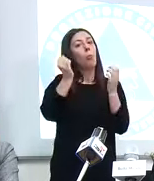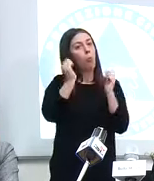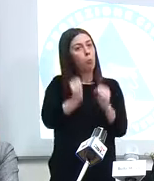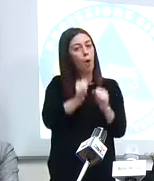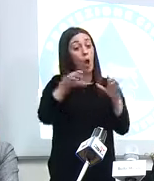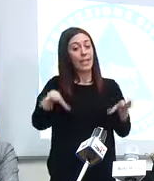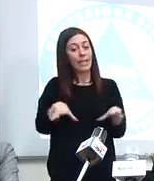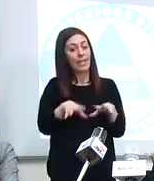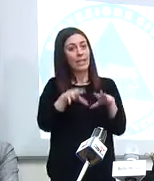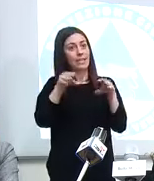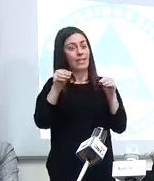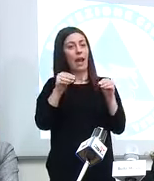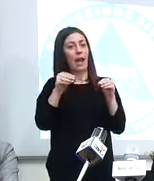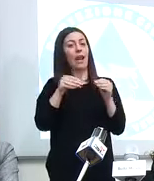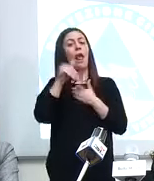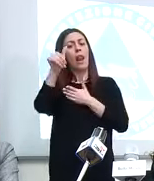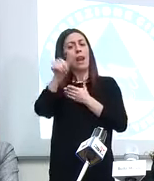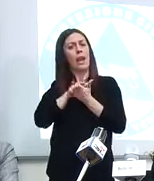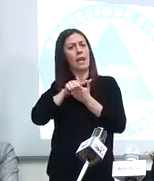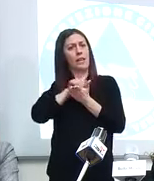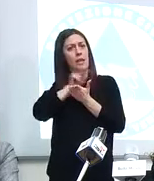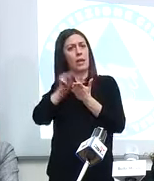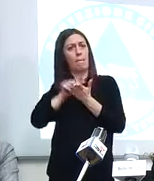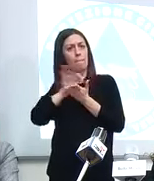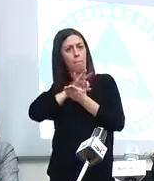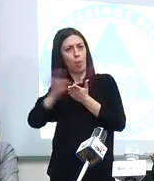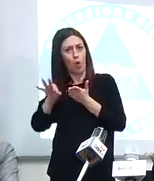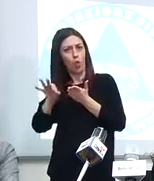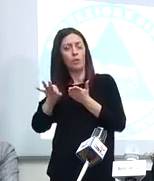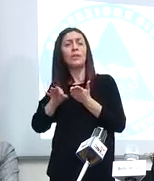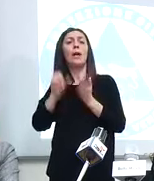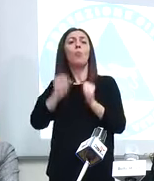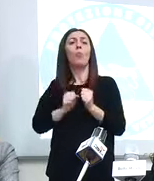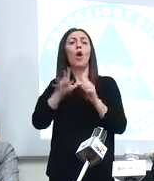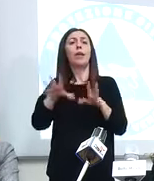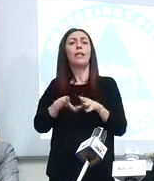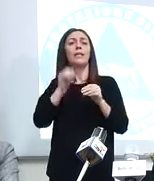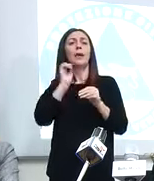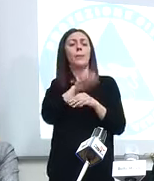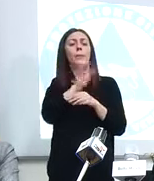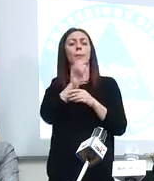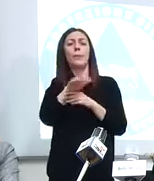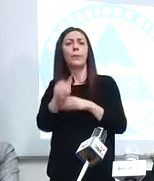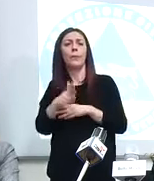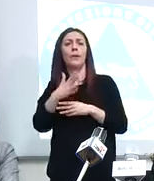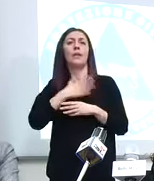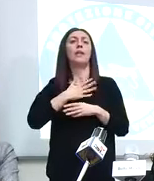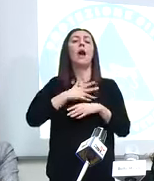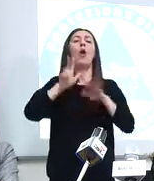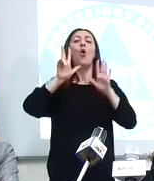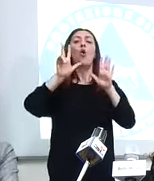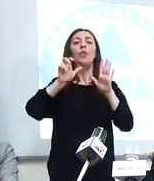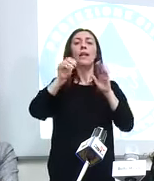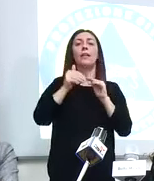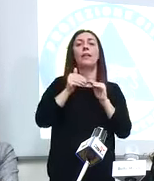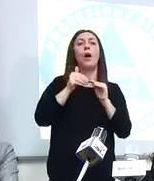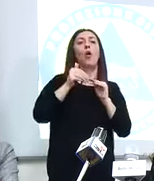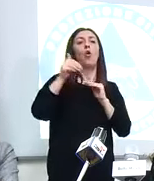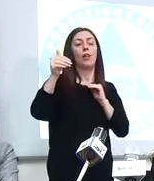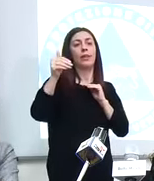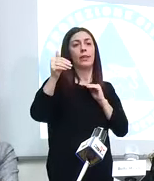che abbiamo già pronte, l'abbiamo già detto, per i nuovi ottantenni, coorte del 1941. Ok?